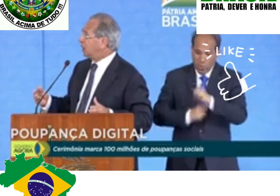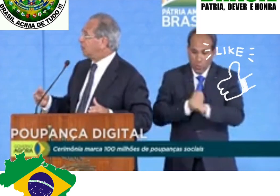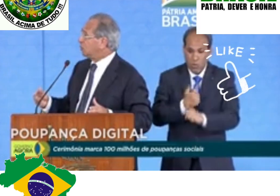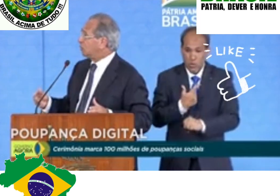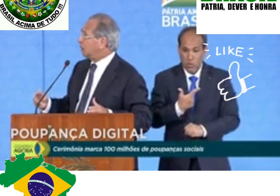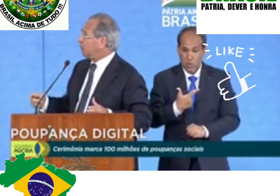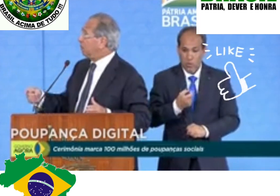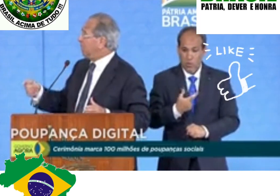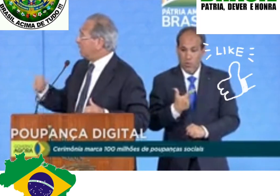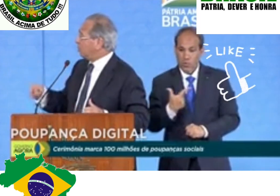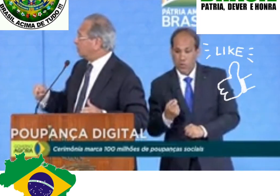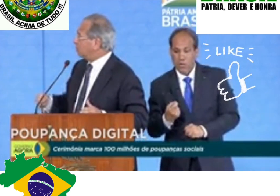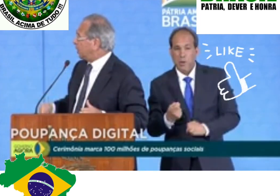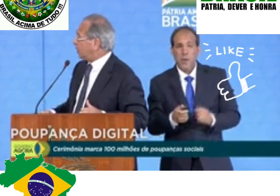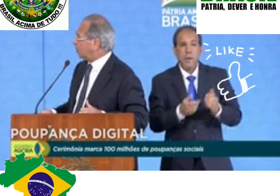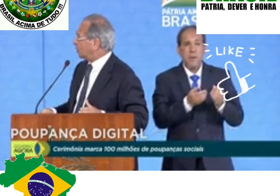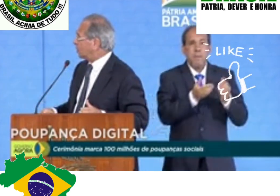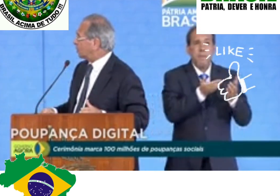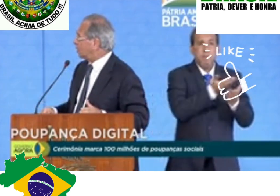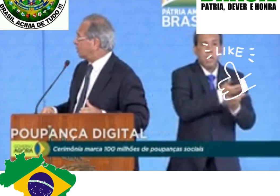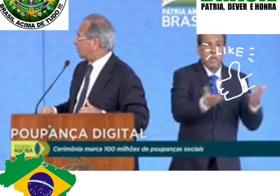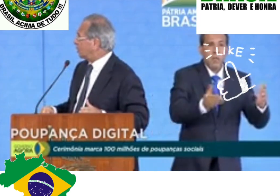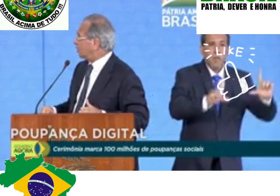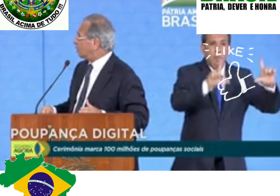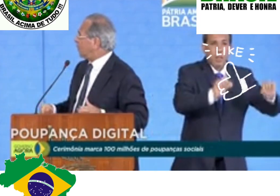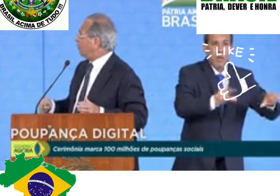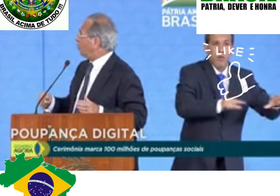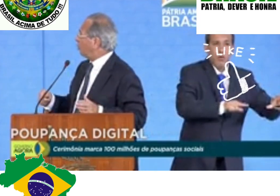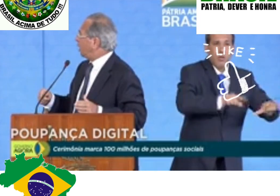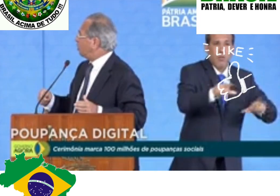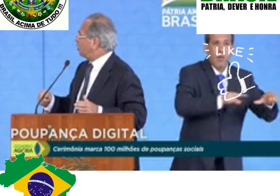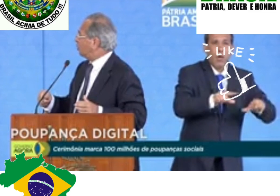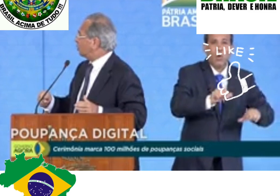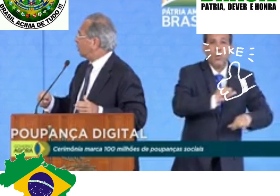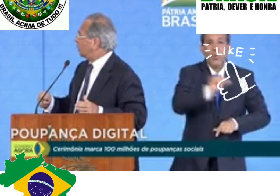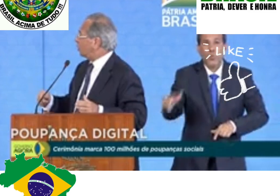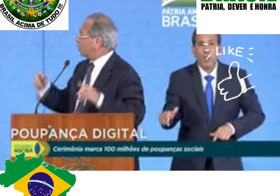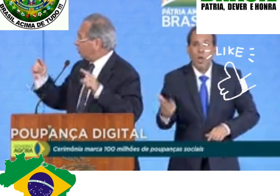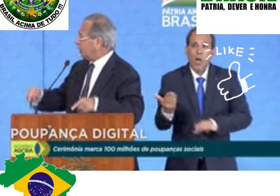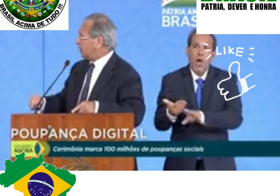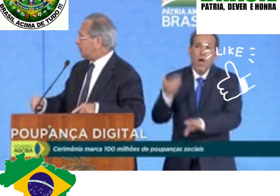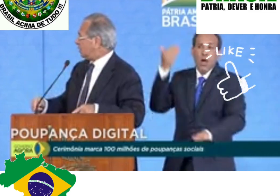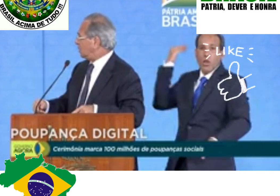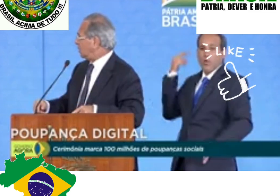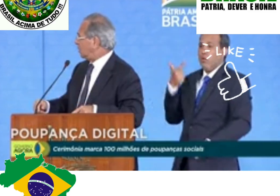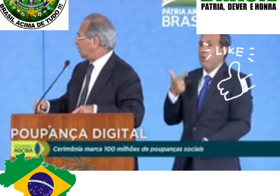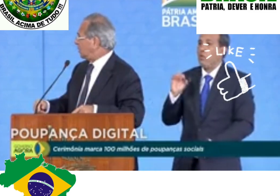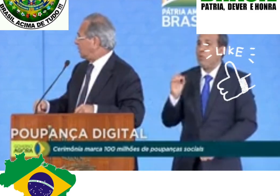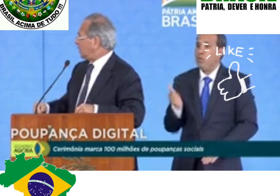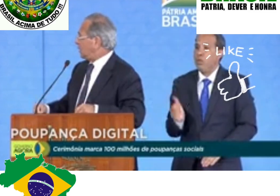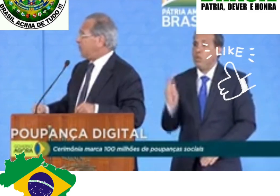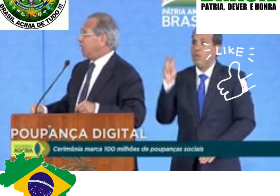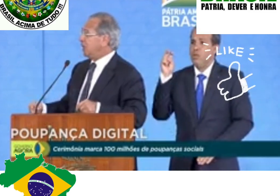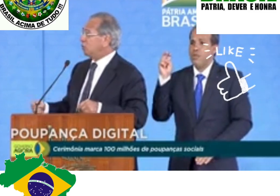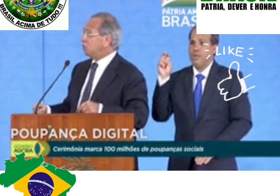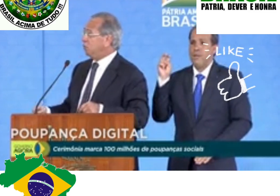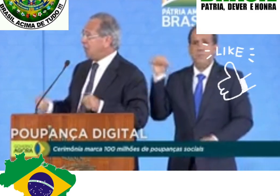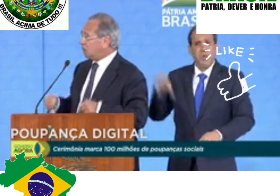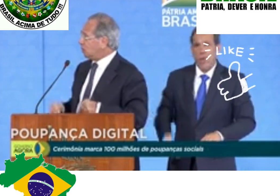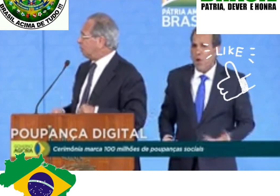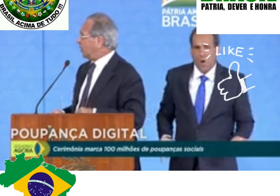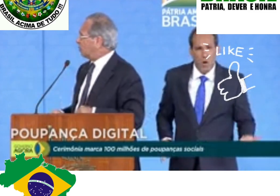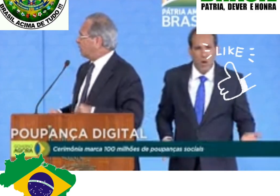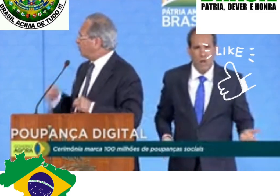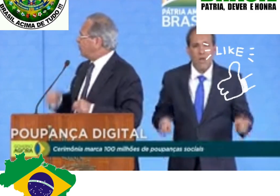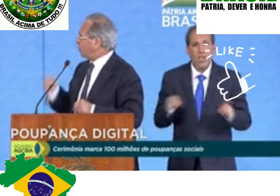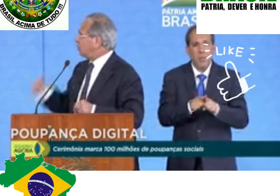nós perdemos menos empregos do que foram perdidos em 2015 e perdemos